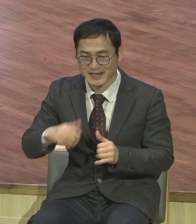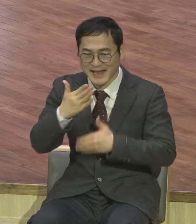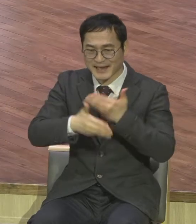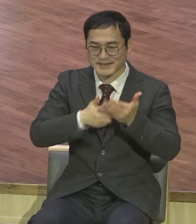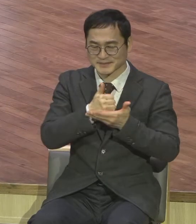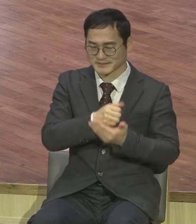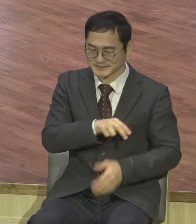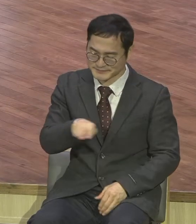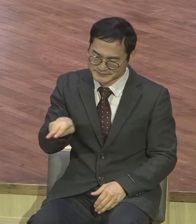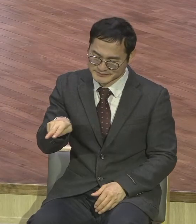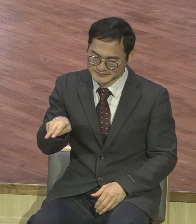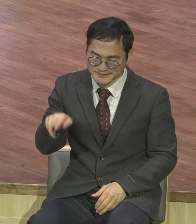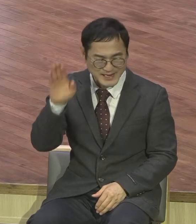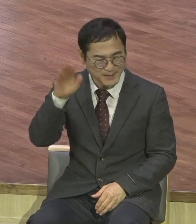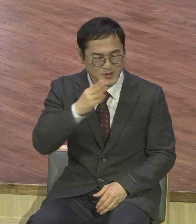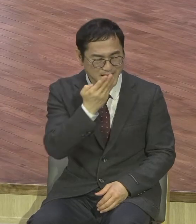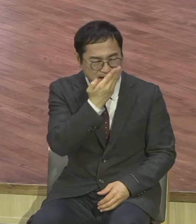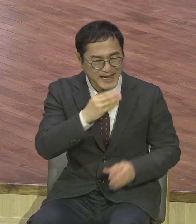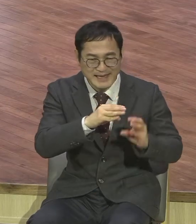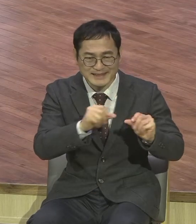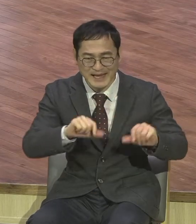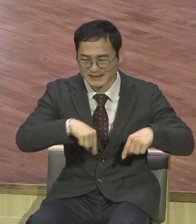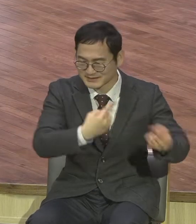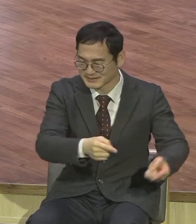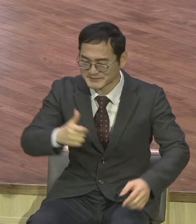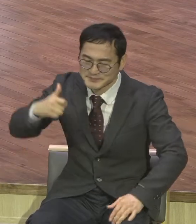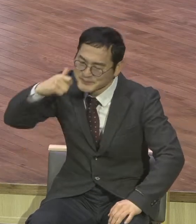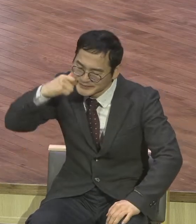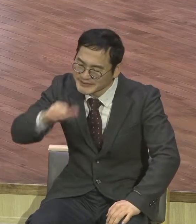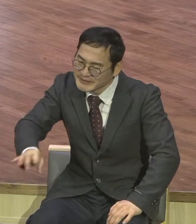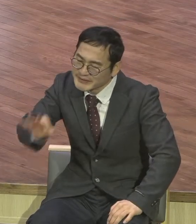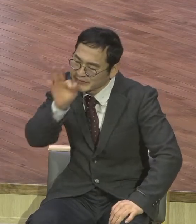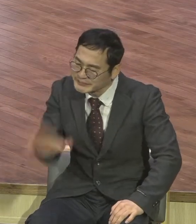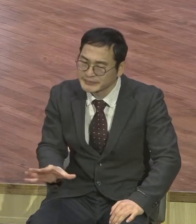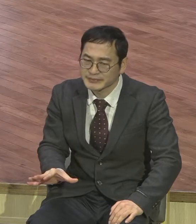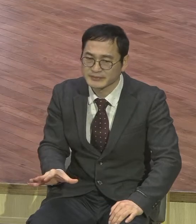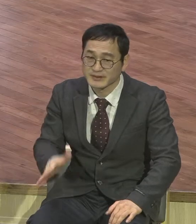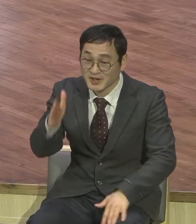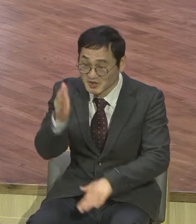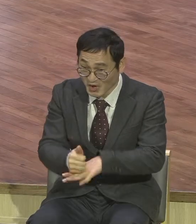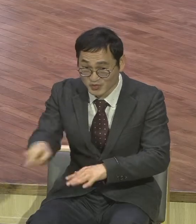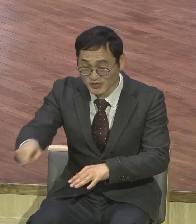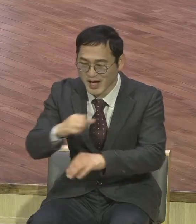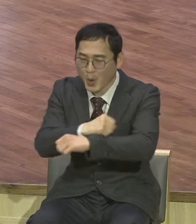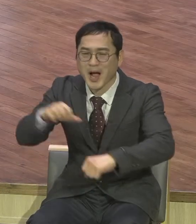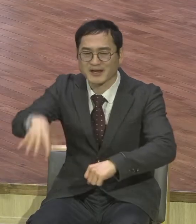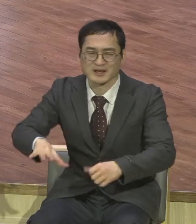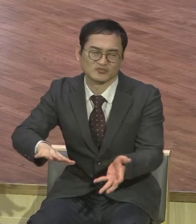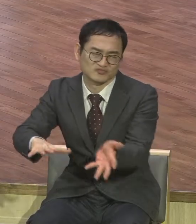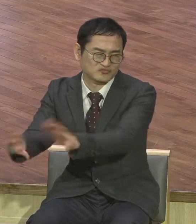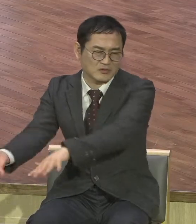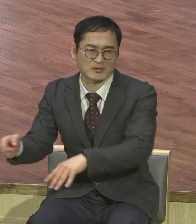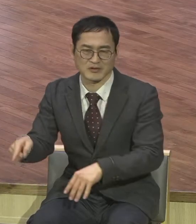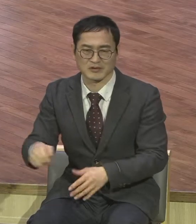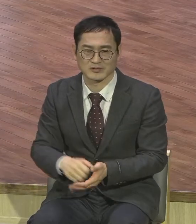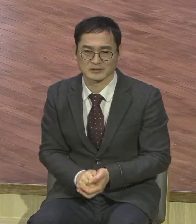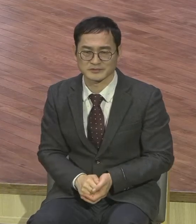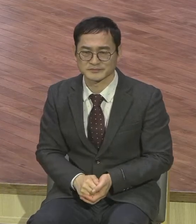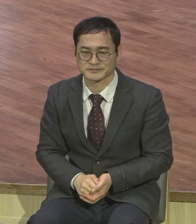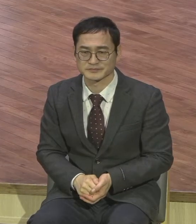가나왔다고 못 들어갔습니다 광려야의 뼈를 묻었단 말 누구 때문에 모사 때문에 여기에